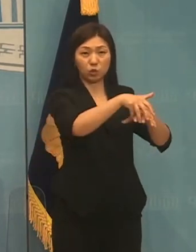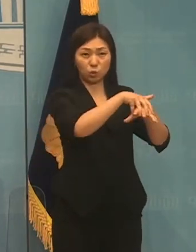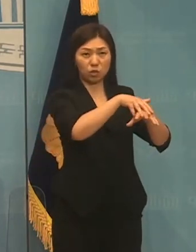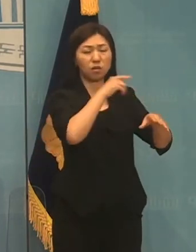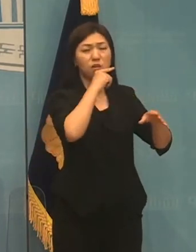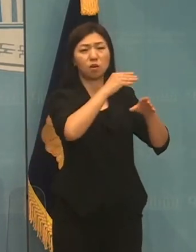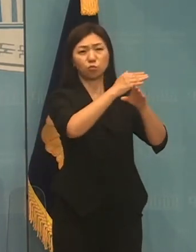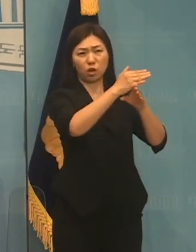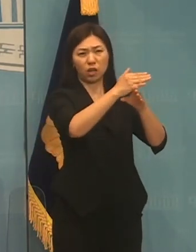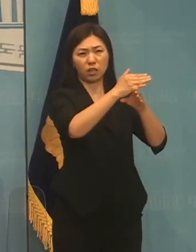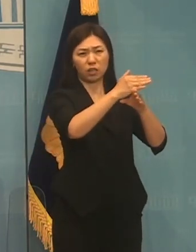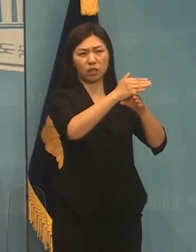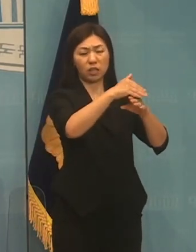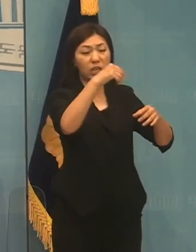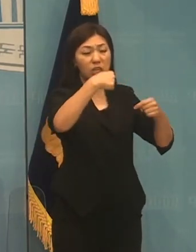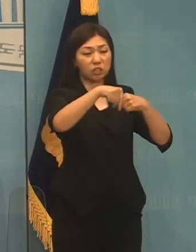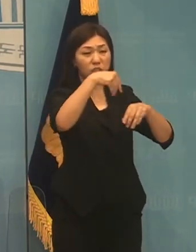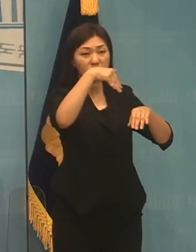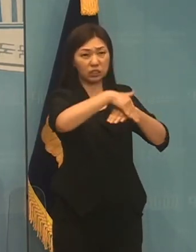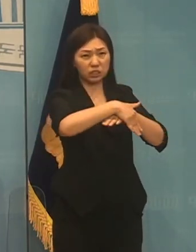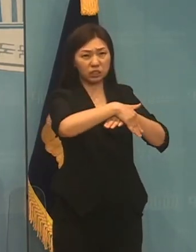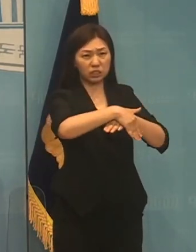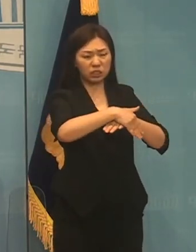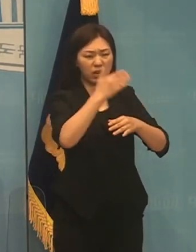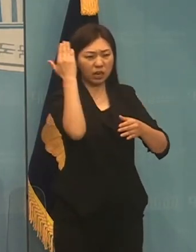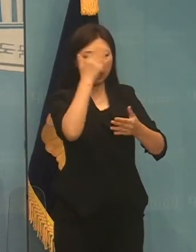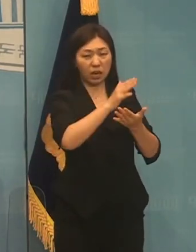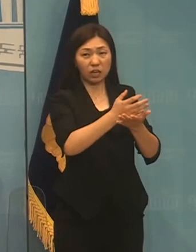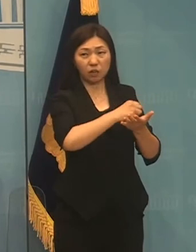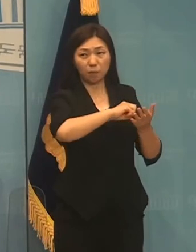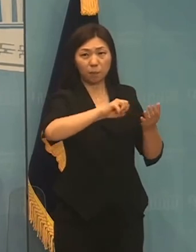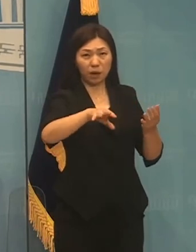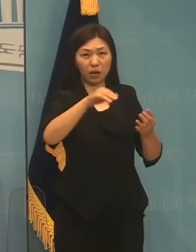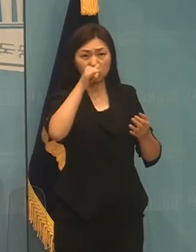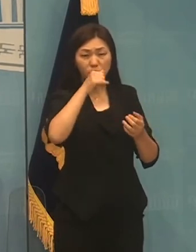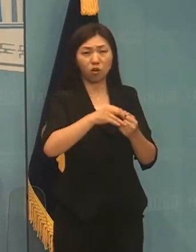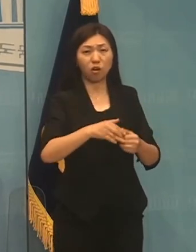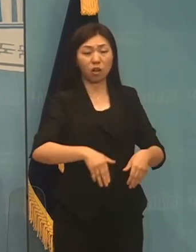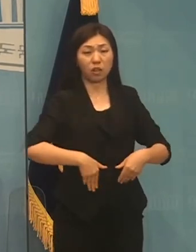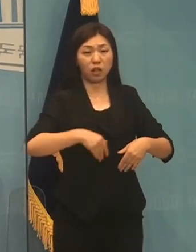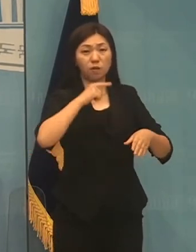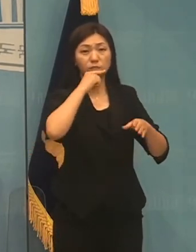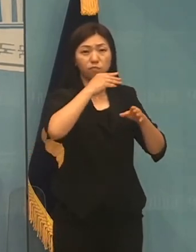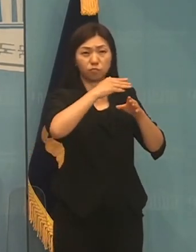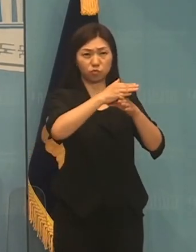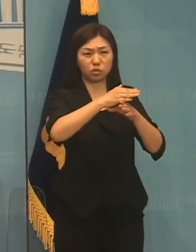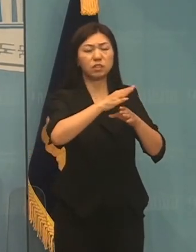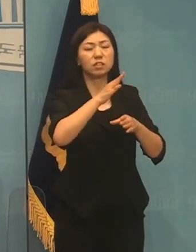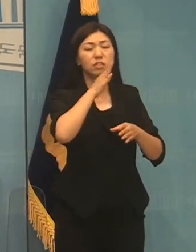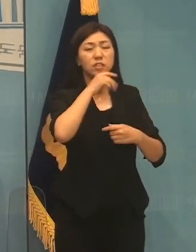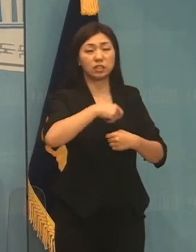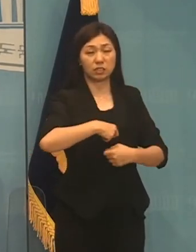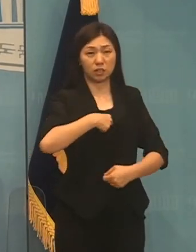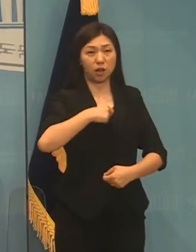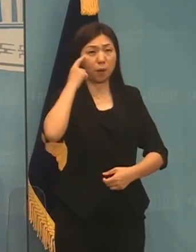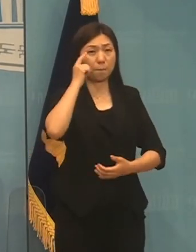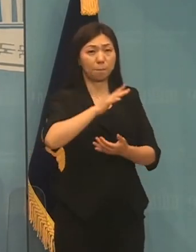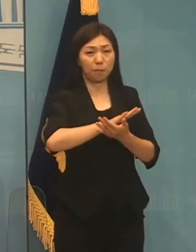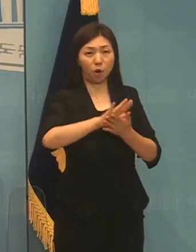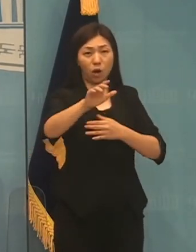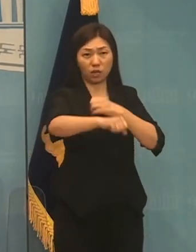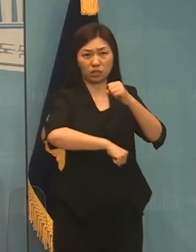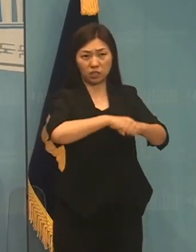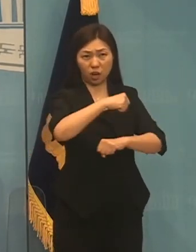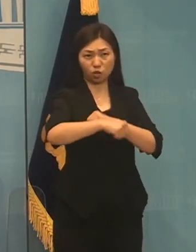체제를 청산하여 갈라진 남북한이 진정한 평화와 자유